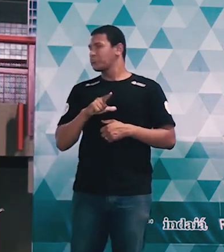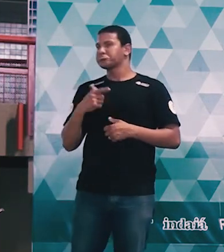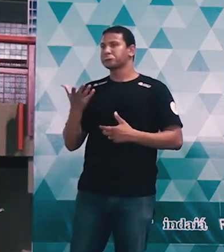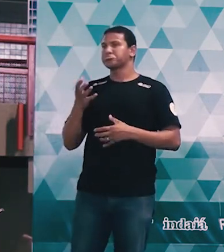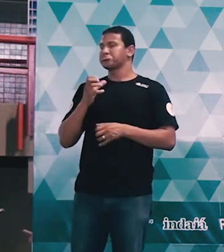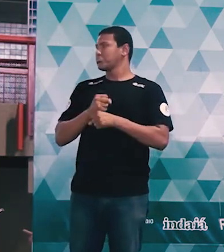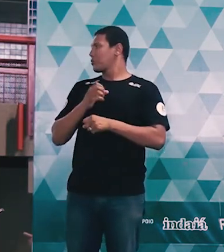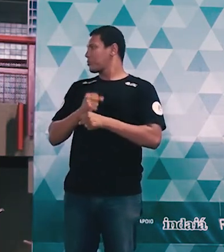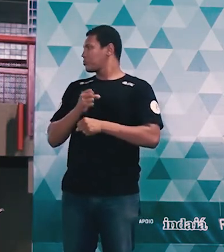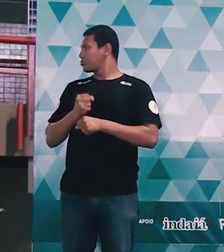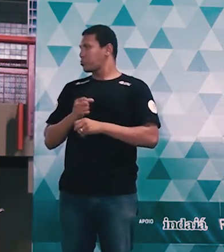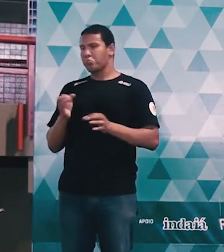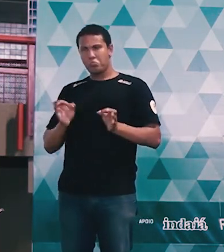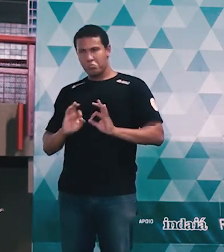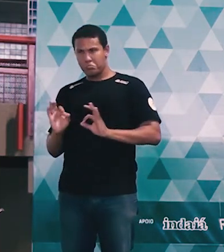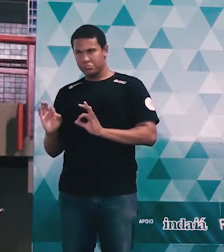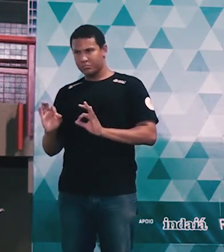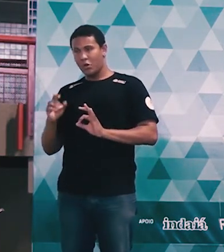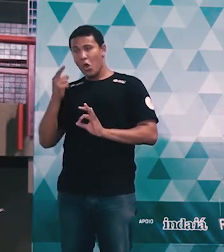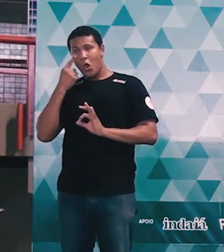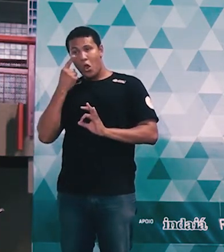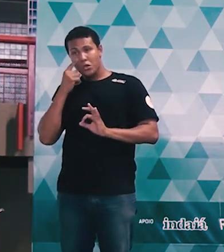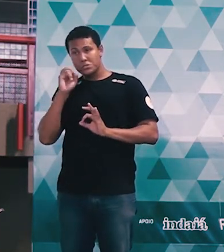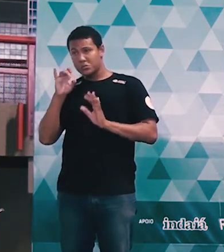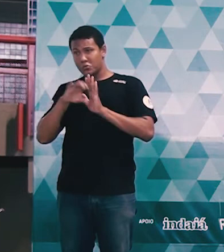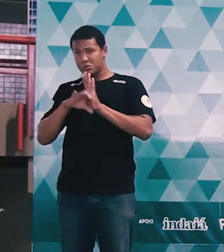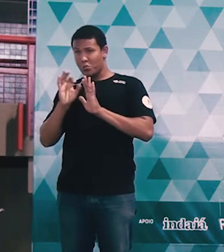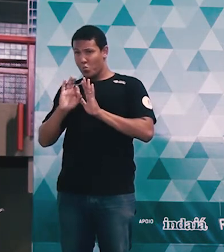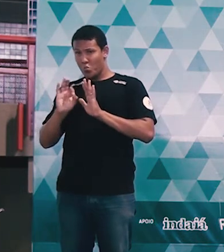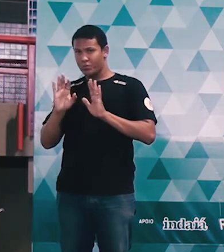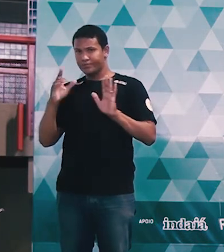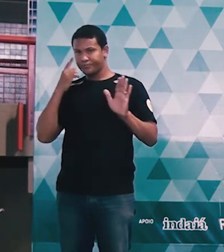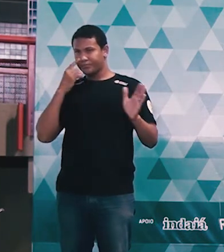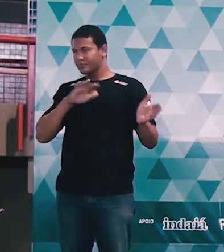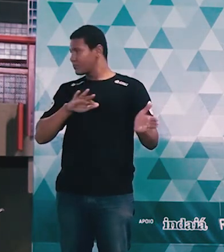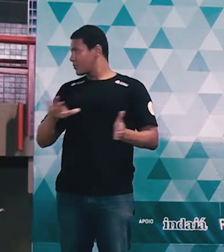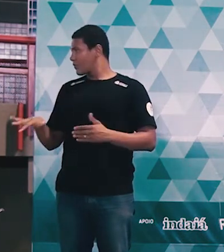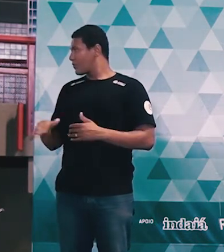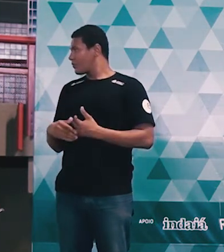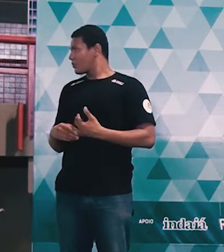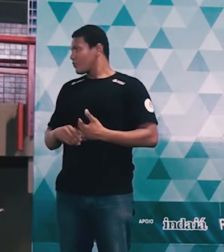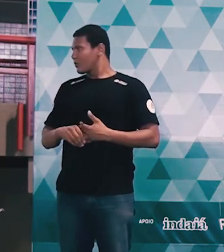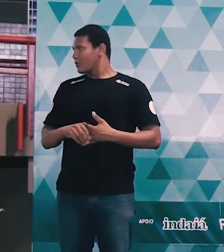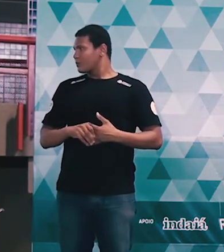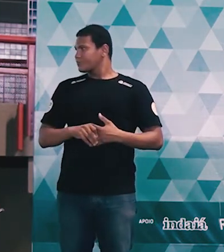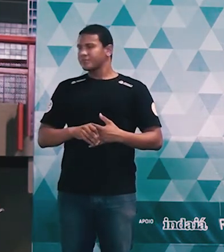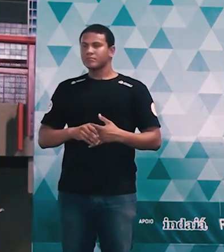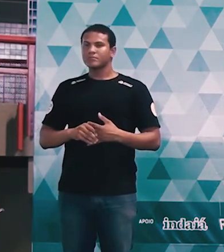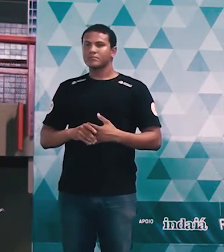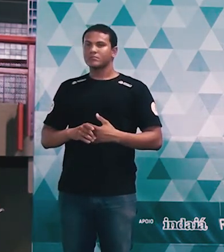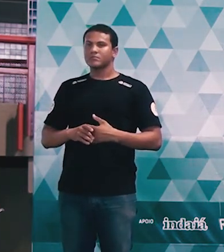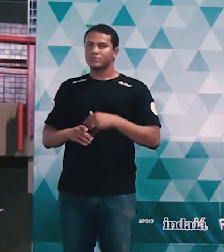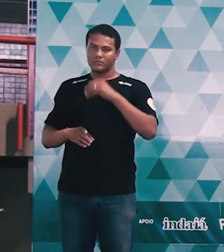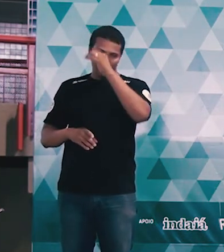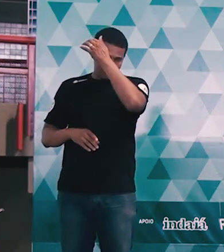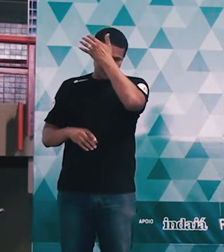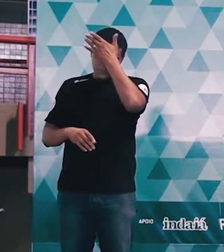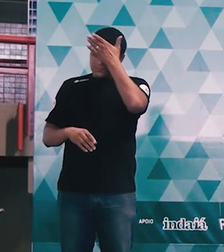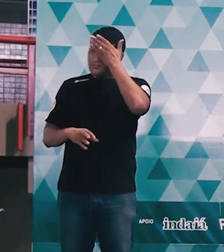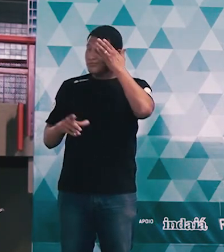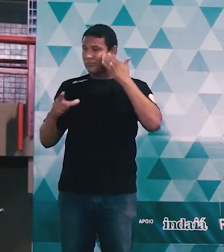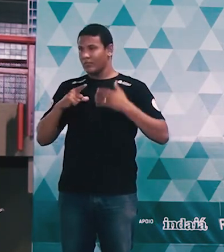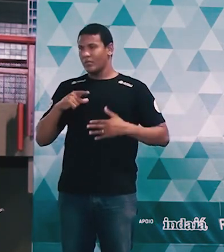você soubesse o conceito. O enunciado da questão diz o seguinte, ó: foi mostrada uma tabela para